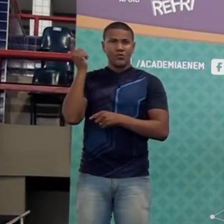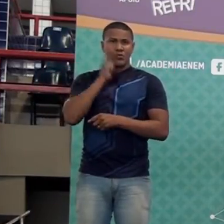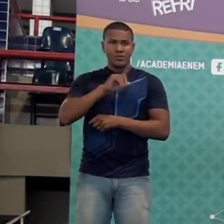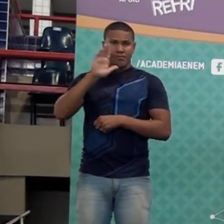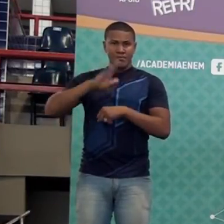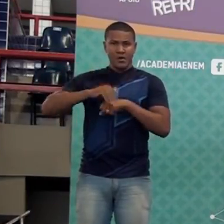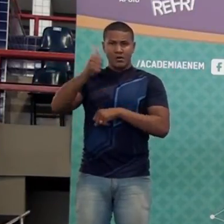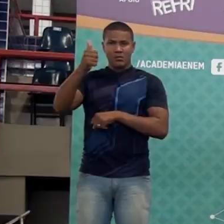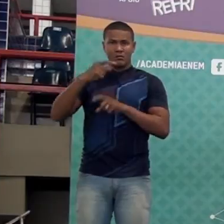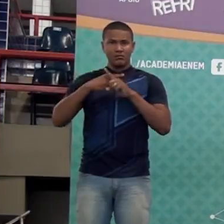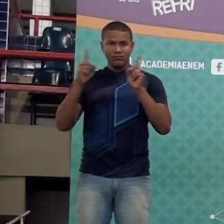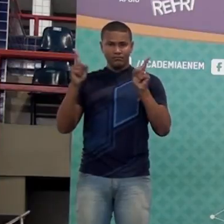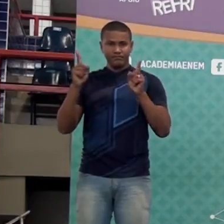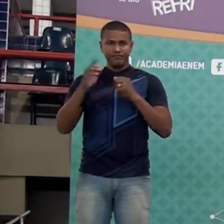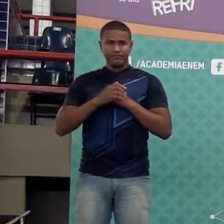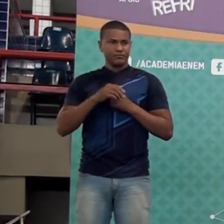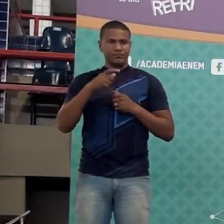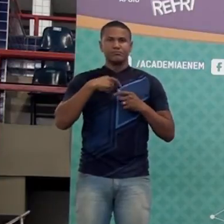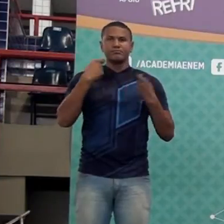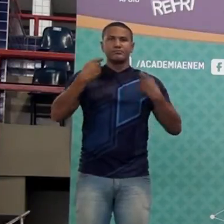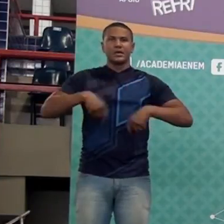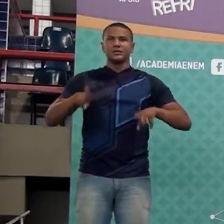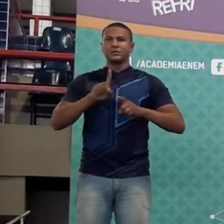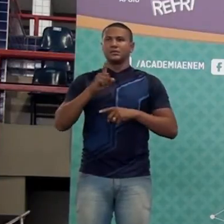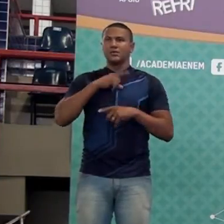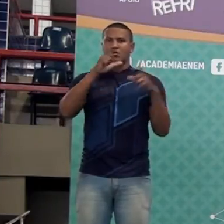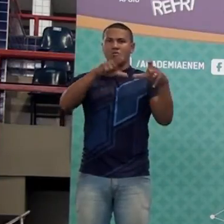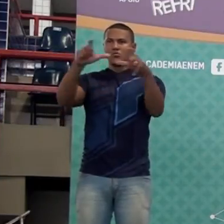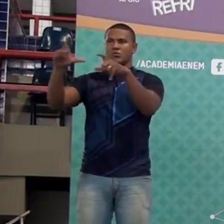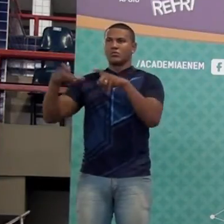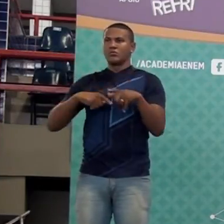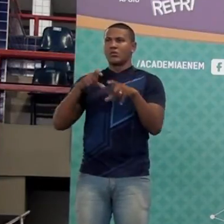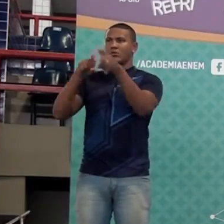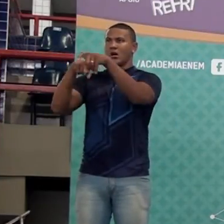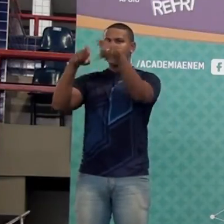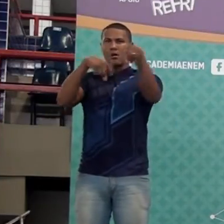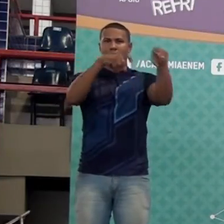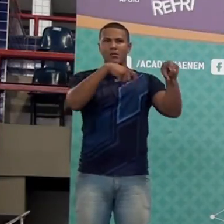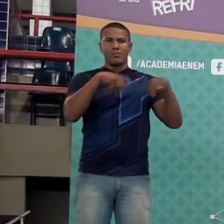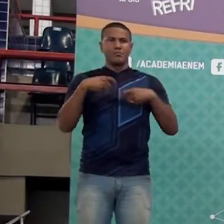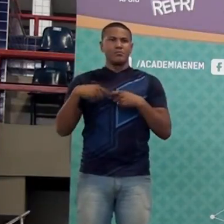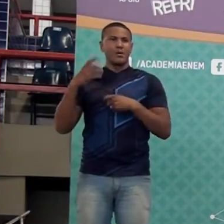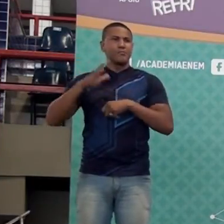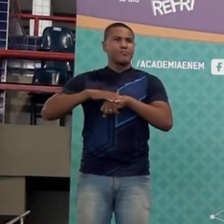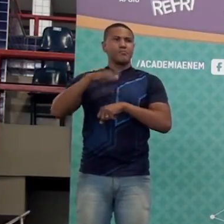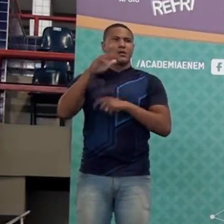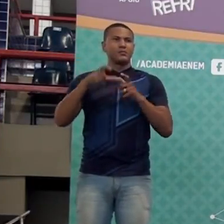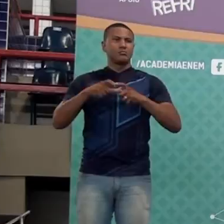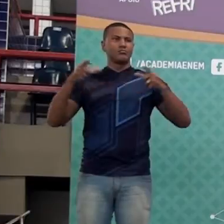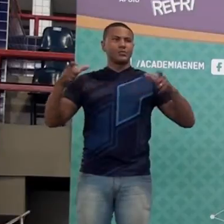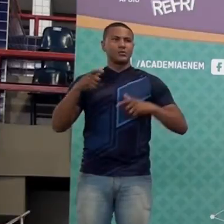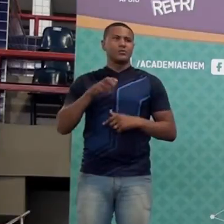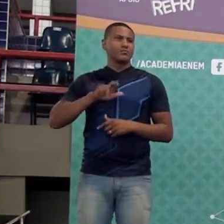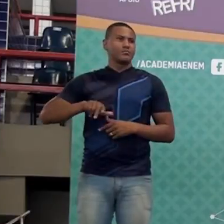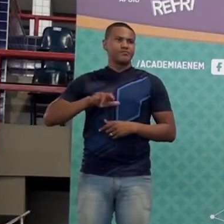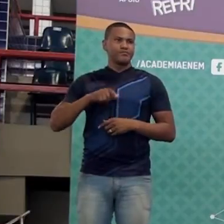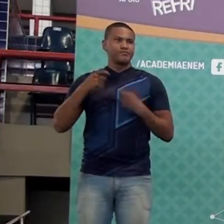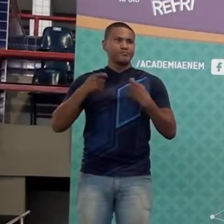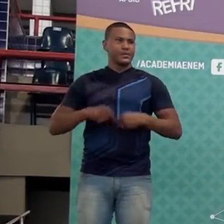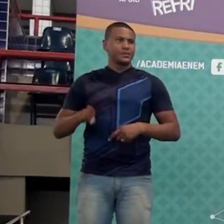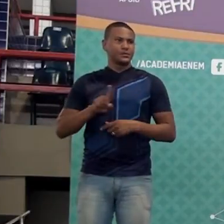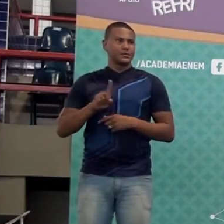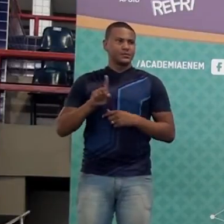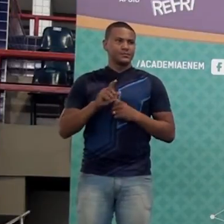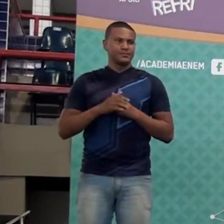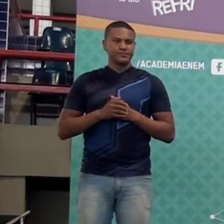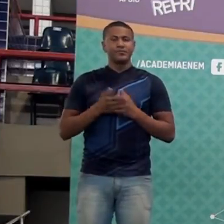O resto, aquilo que a gente não utiliza na produção do etanol de primeira geração, tá? Então, isso é uma desvantagem também. A maior parte